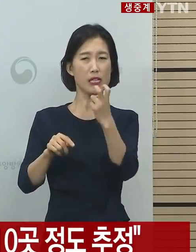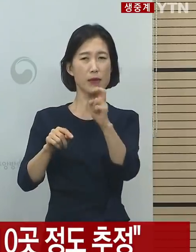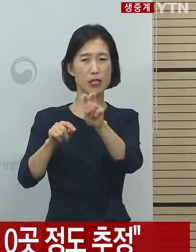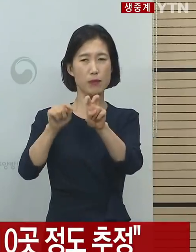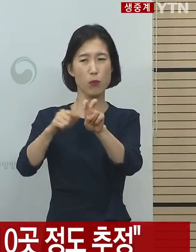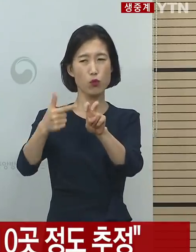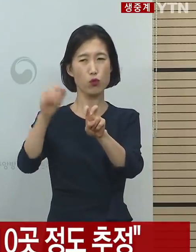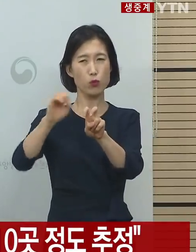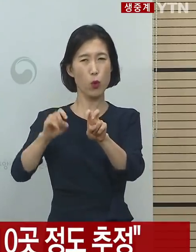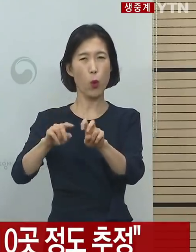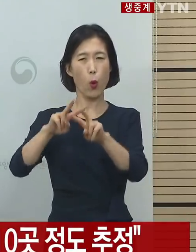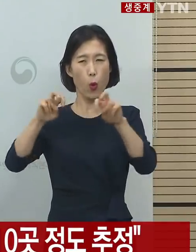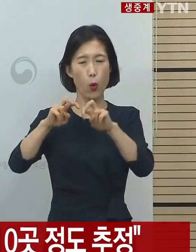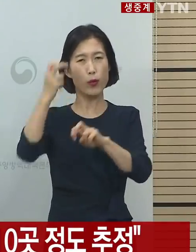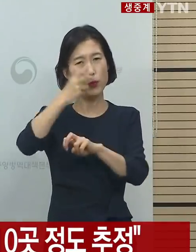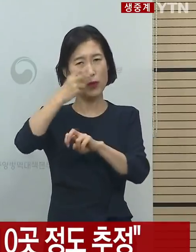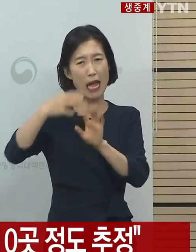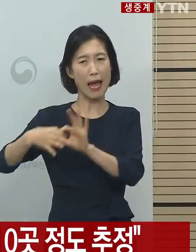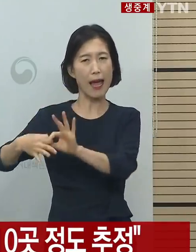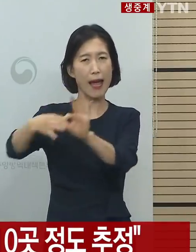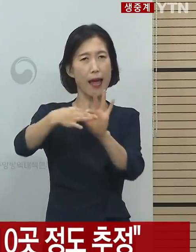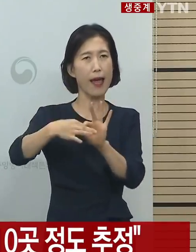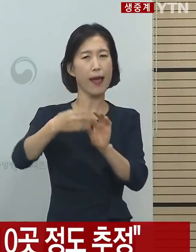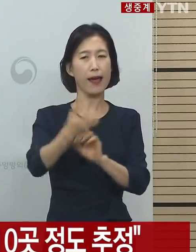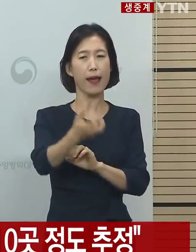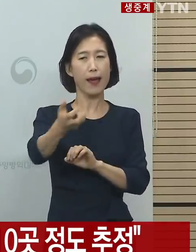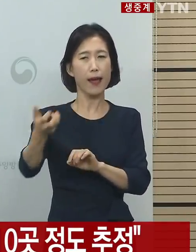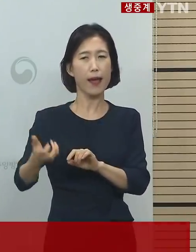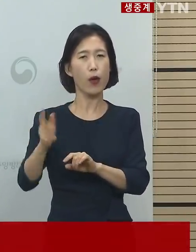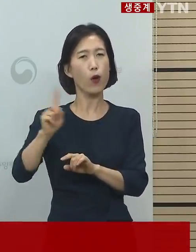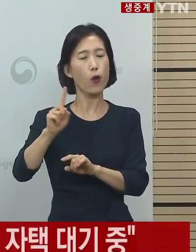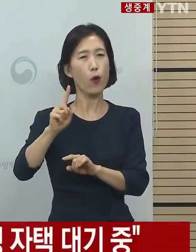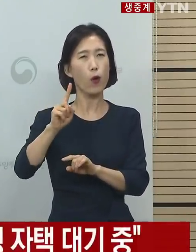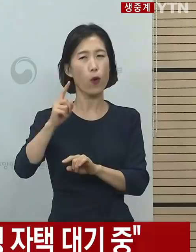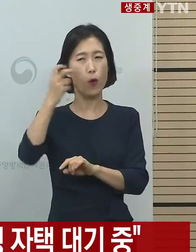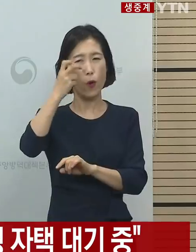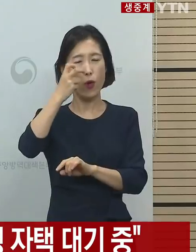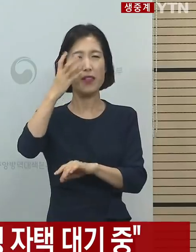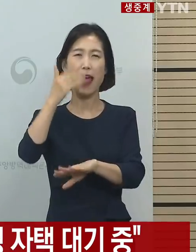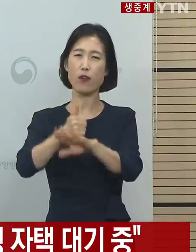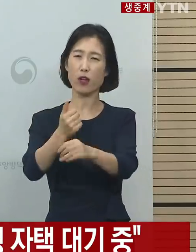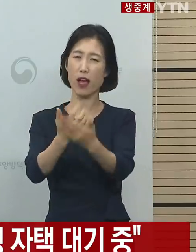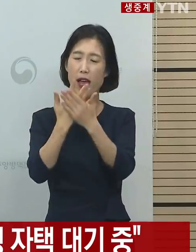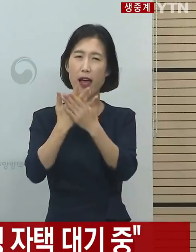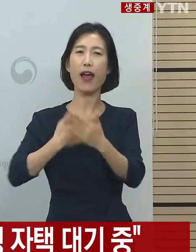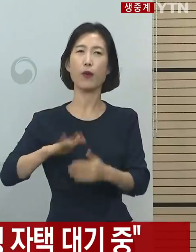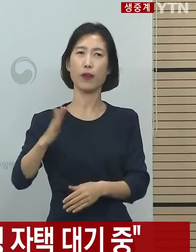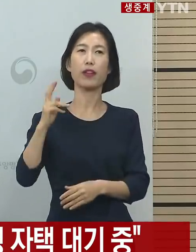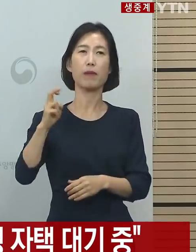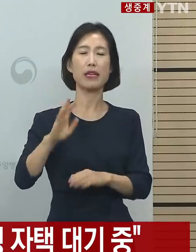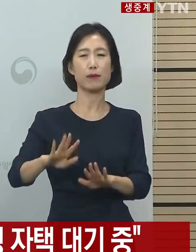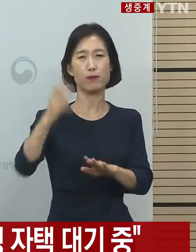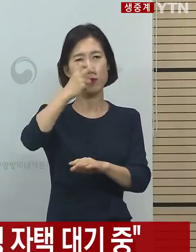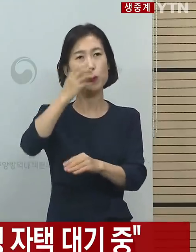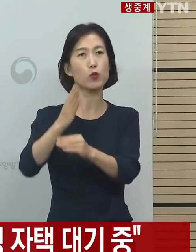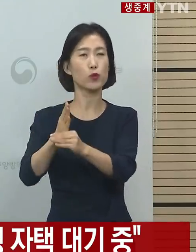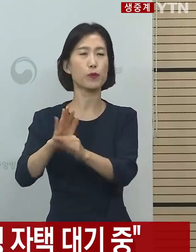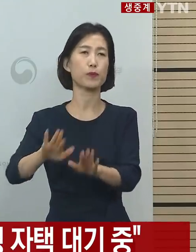조사가 진행되면서 감염 경로에 대한 부분들을 추적 확인할 수 있을 걸로 보고 있습니다.